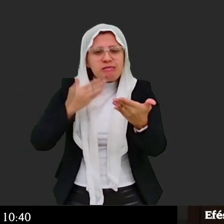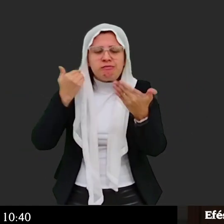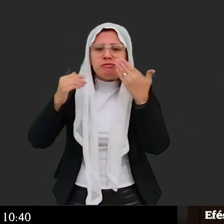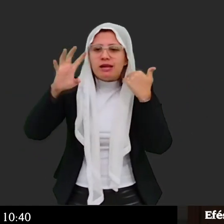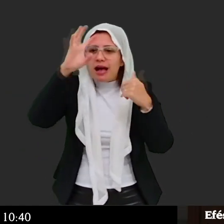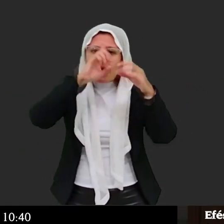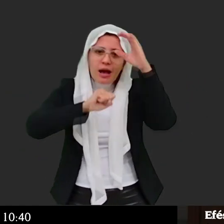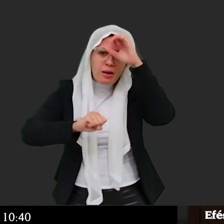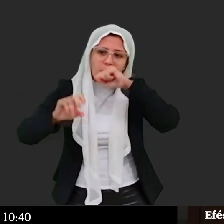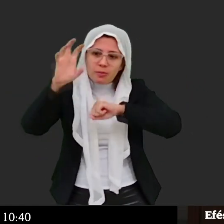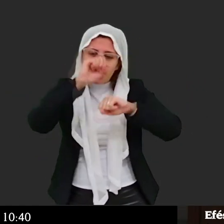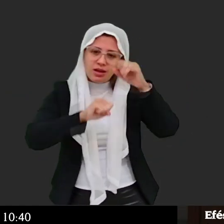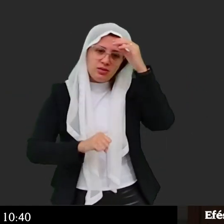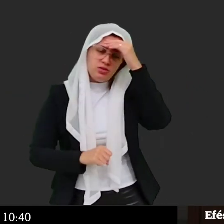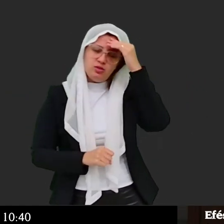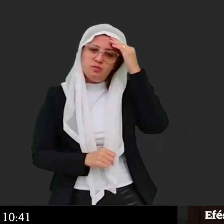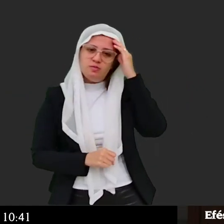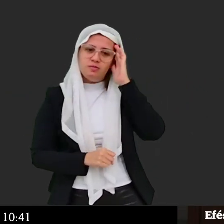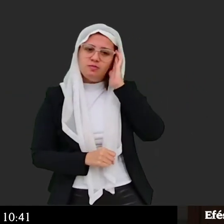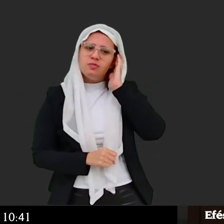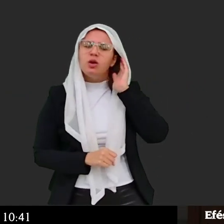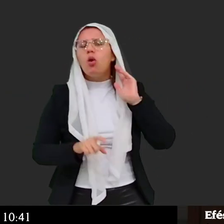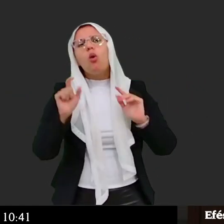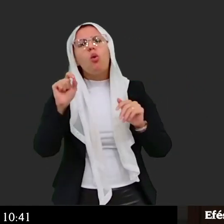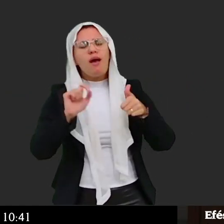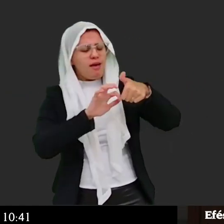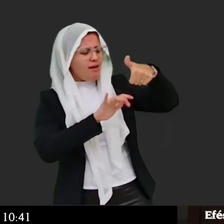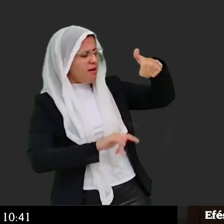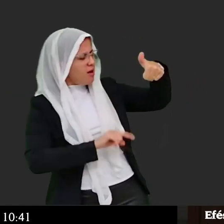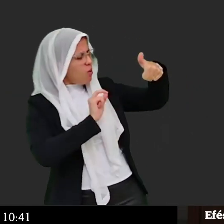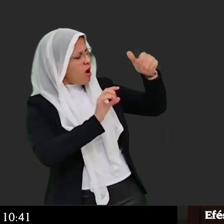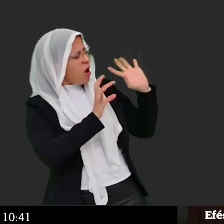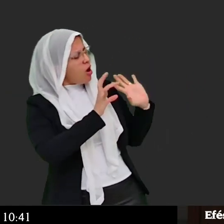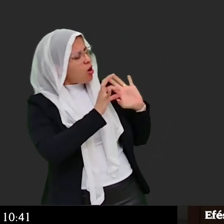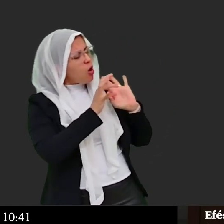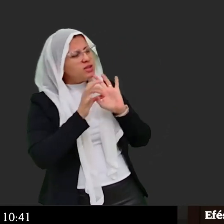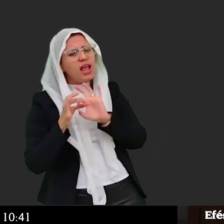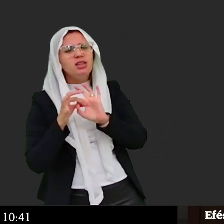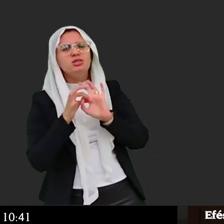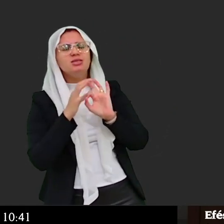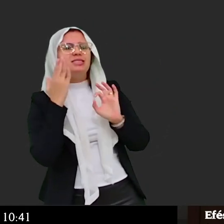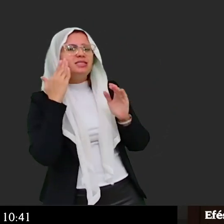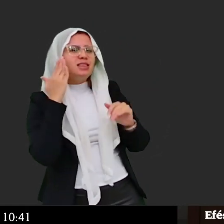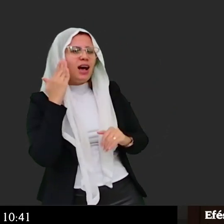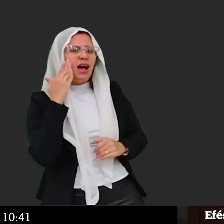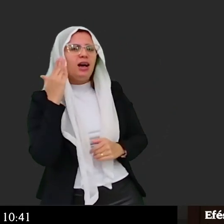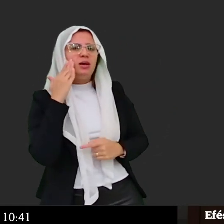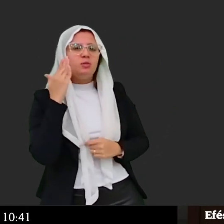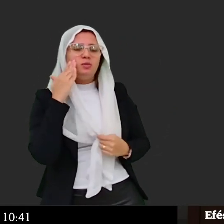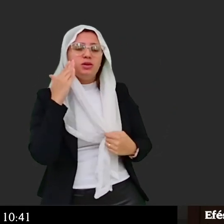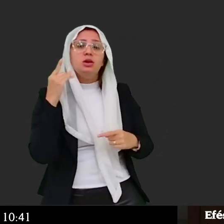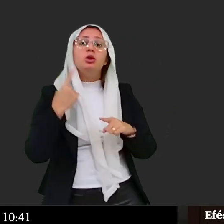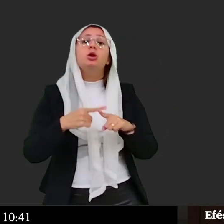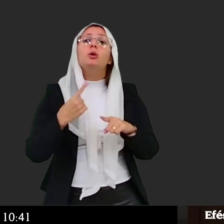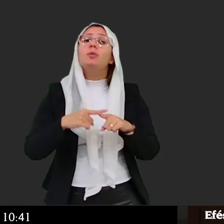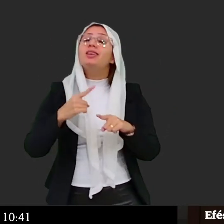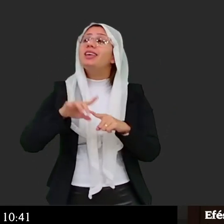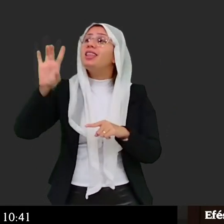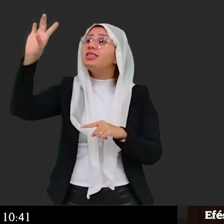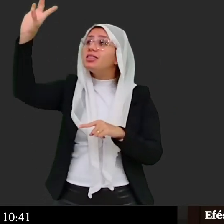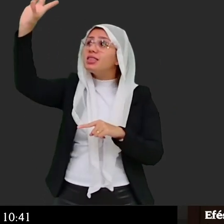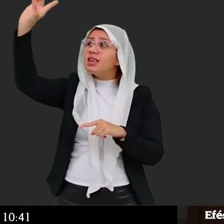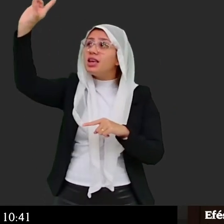seu contexto e tudo aquilo que Deus deu na inspiração do Espírito de Deus a este